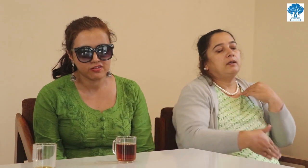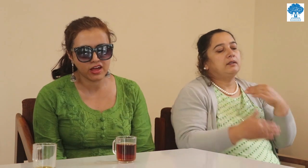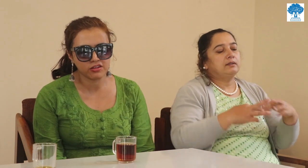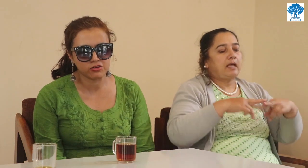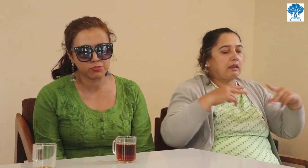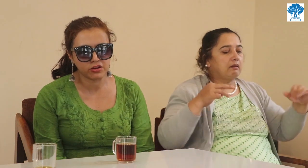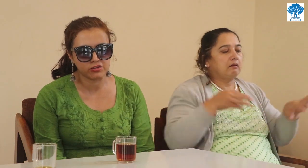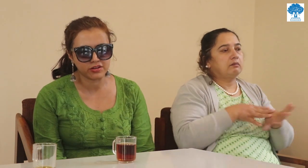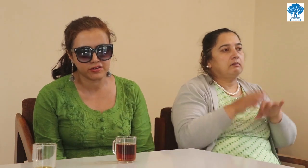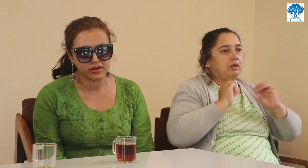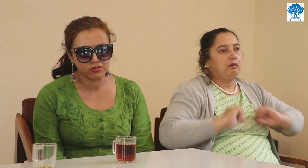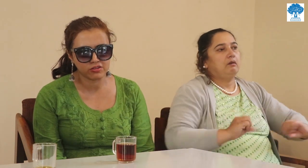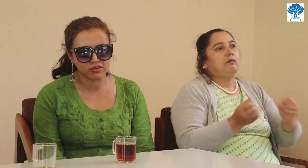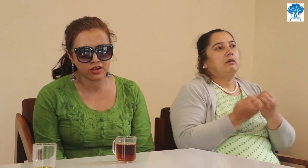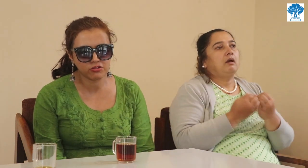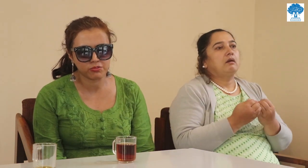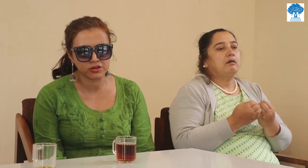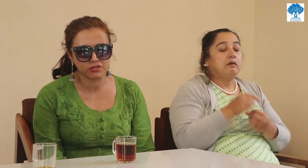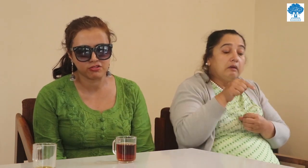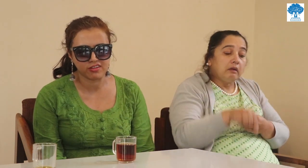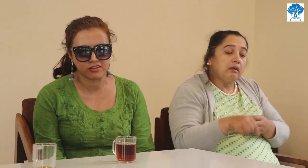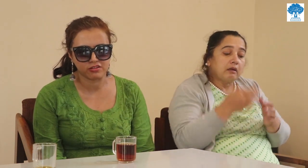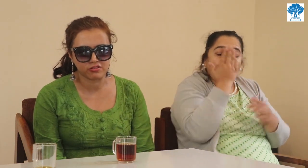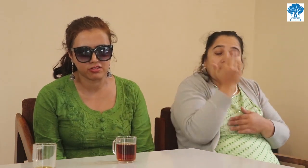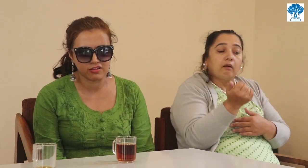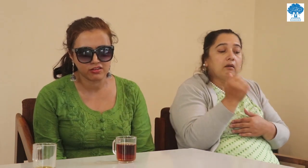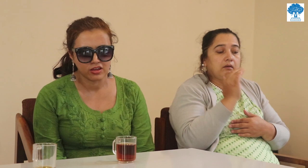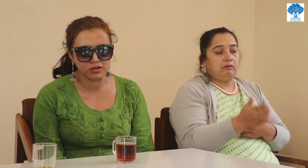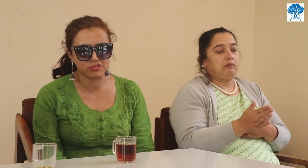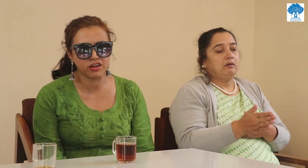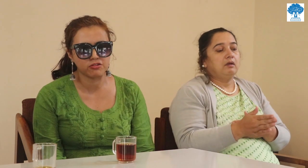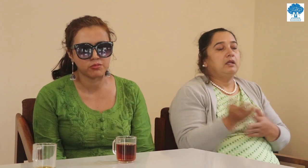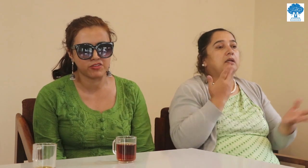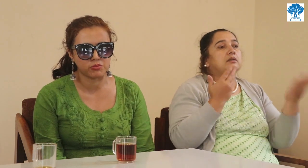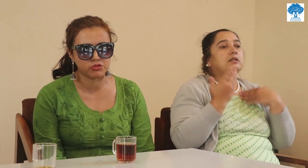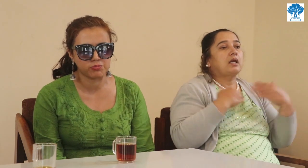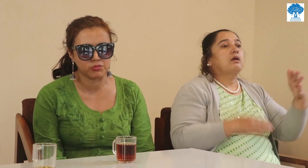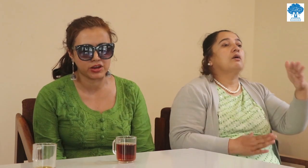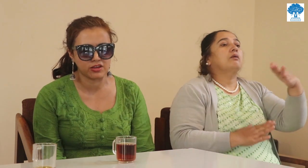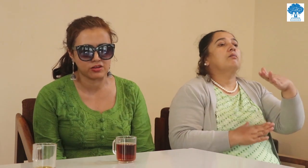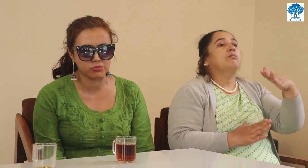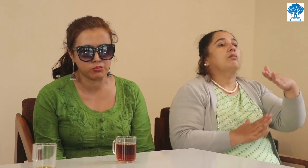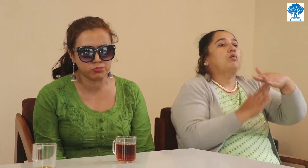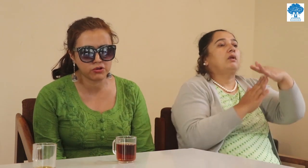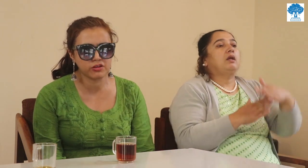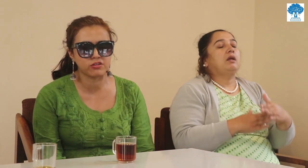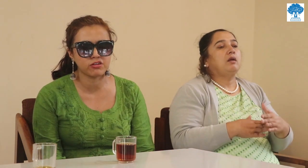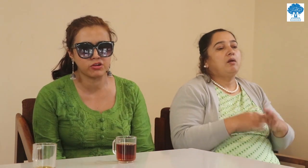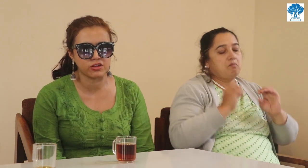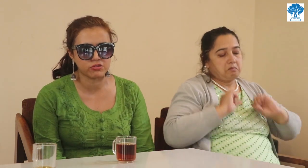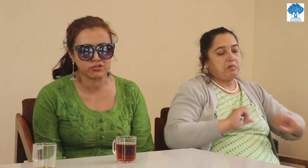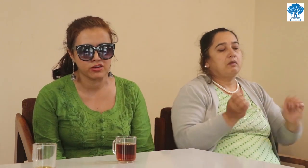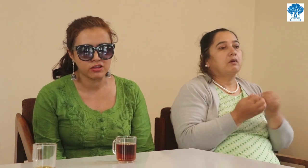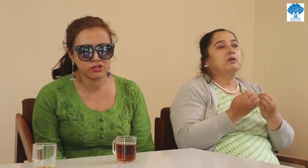तर साधनहरू प्रयोग गरिरहँदा कतै यही गर्भनिरोधको साधनहरूलाई चाहिँ हिंसा रोक्ने माध्यमको रूप पनि बनाइयो प्रयोग